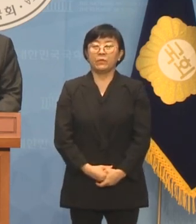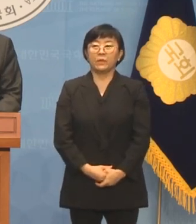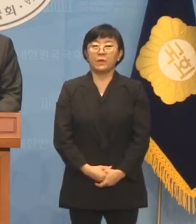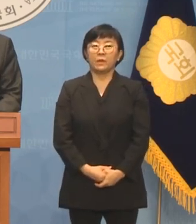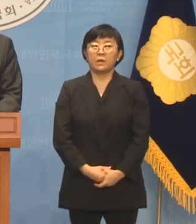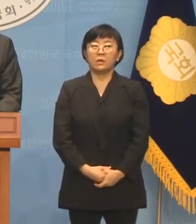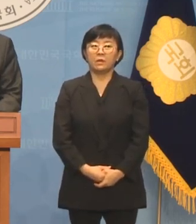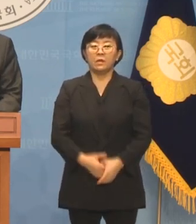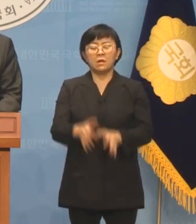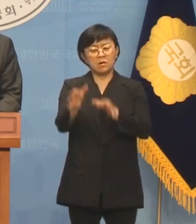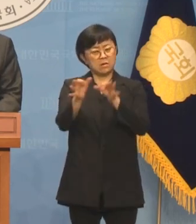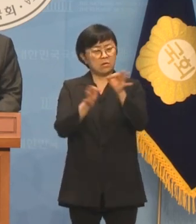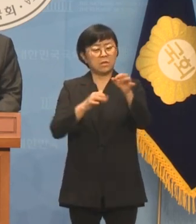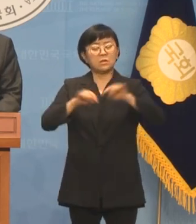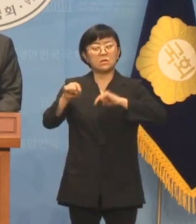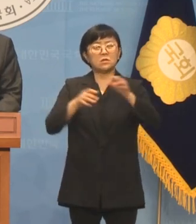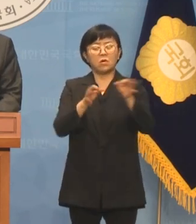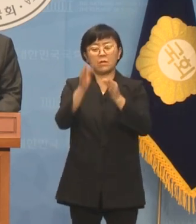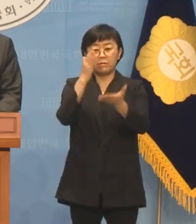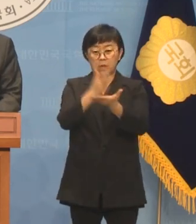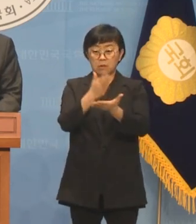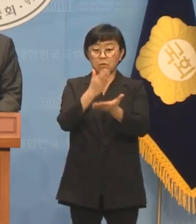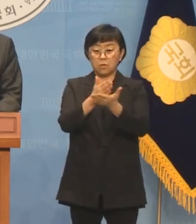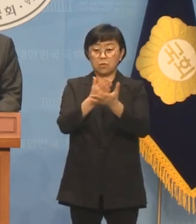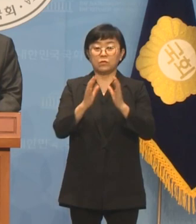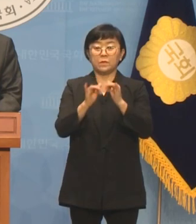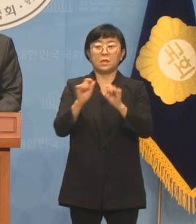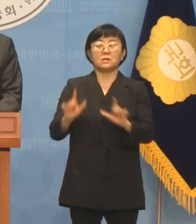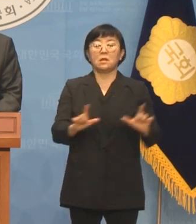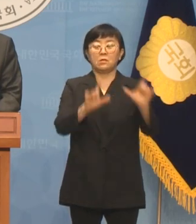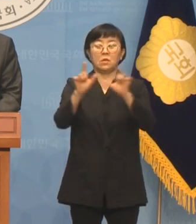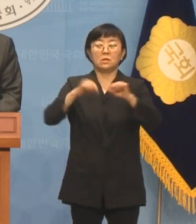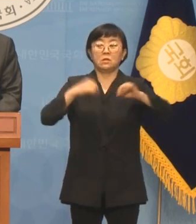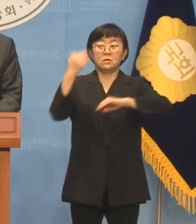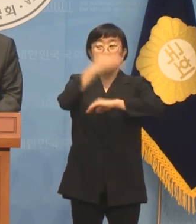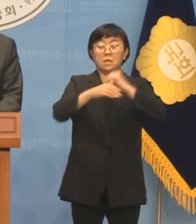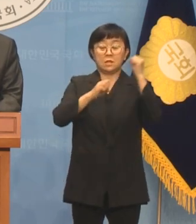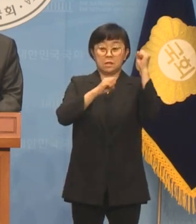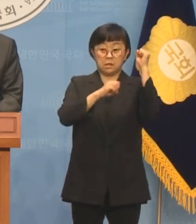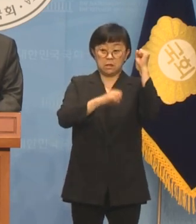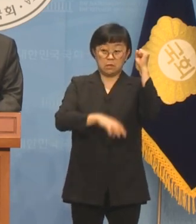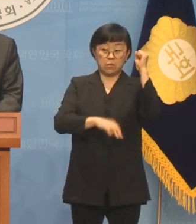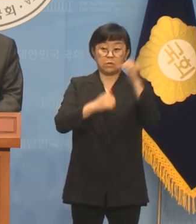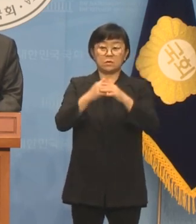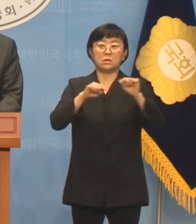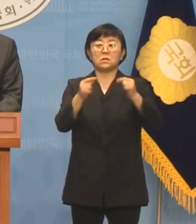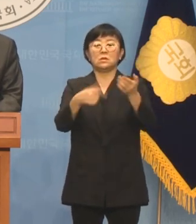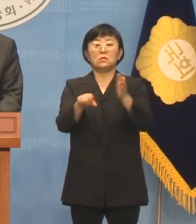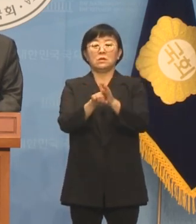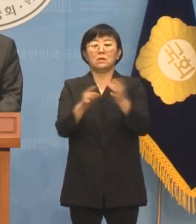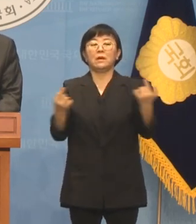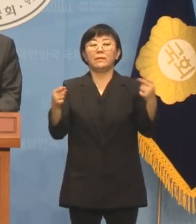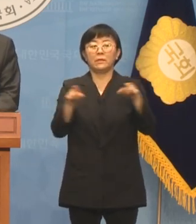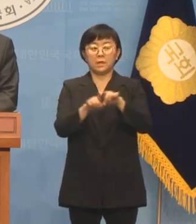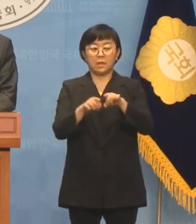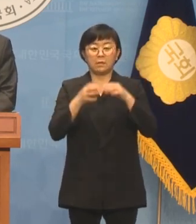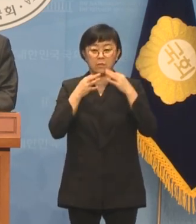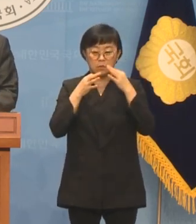정기적 거래에 의한 야합이 아닌 민생과 정책에 기반한 정치를 위해 함께